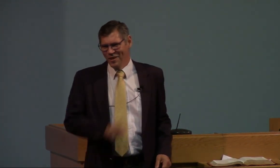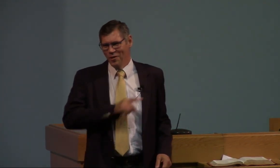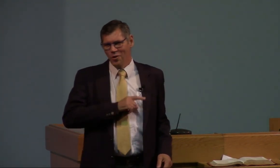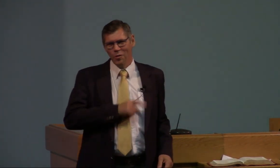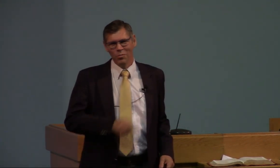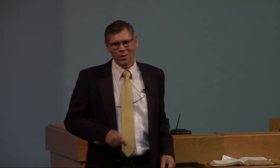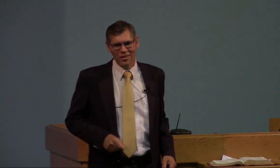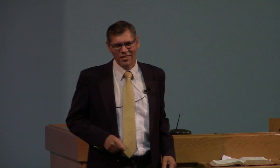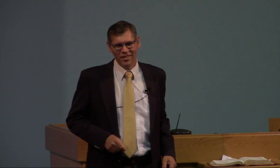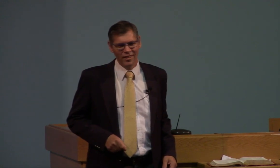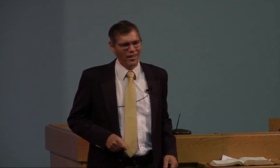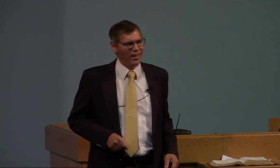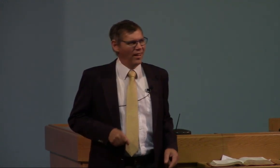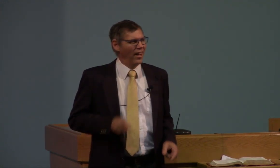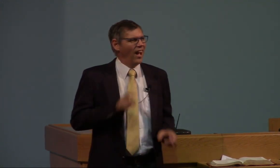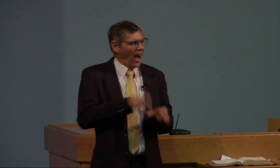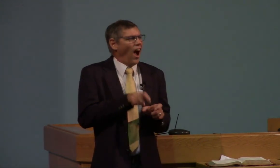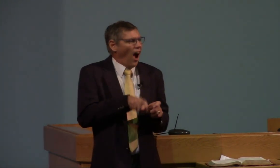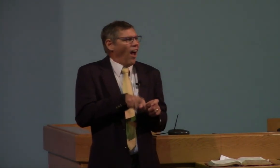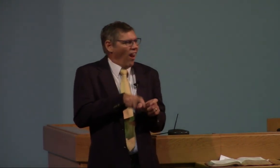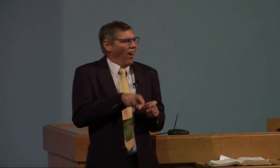Hoekom? Ek hakka.